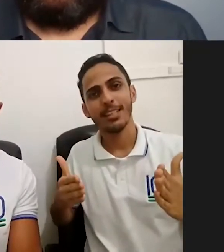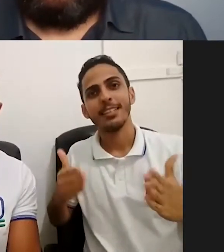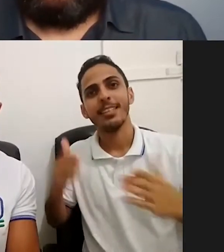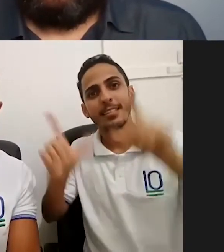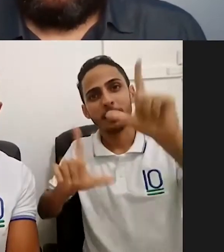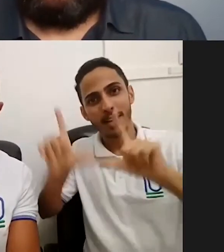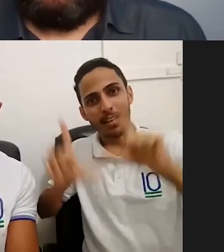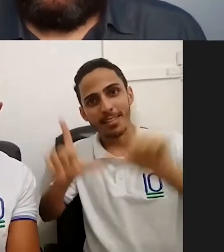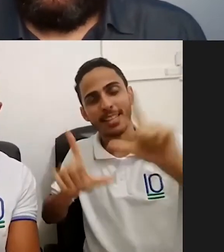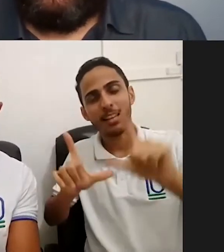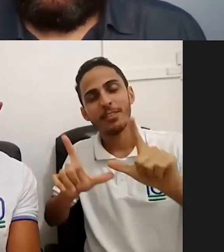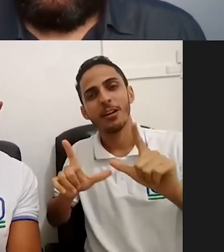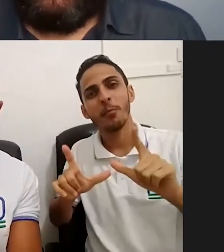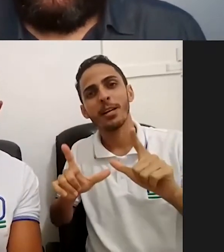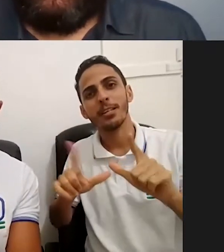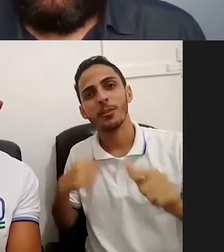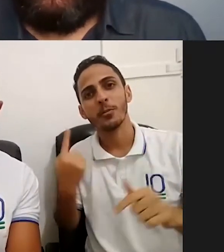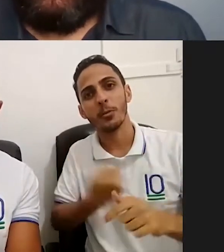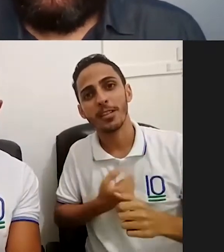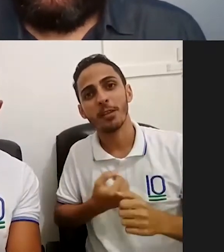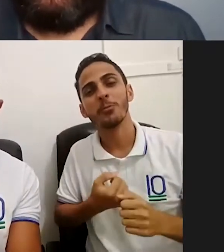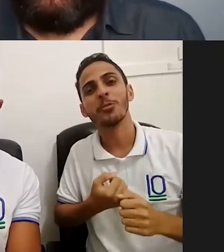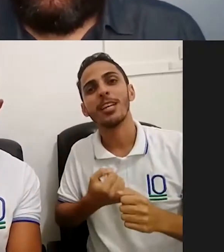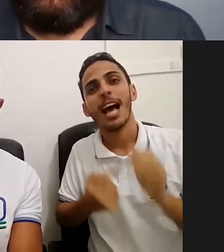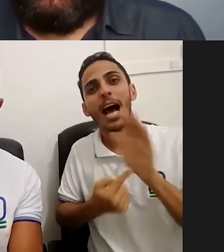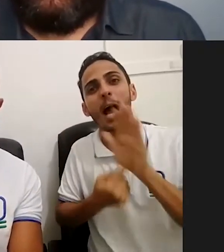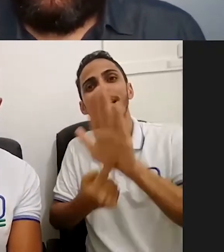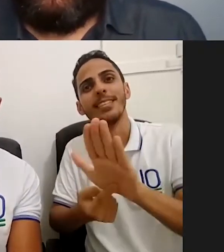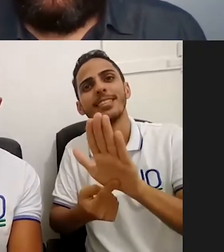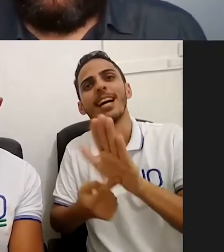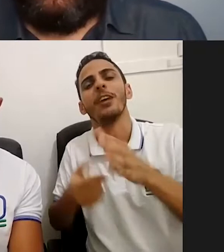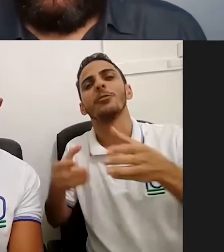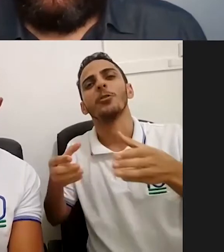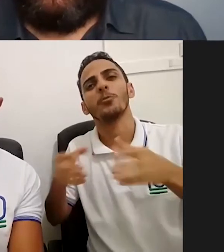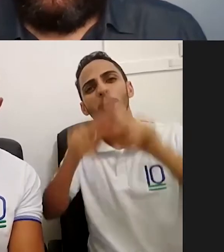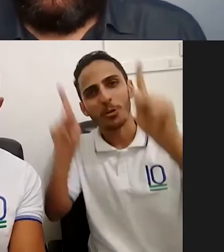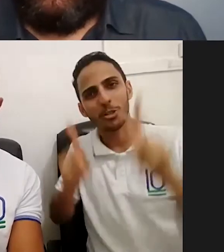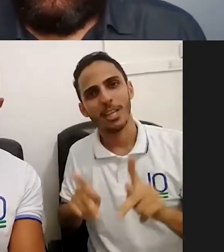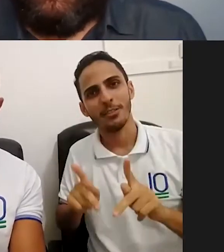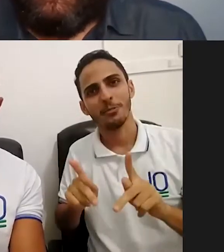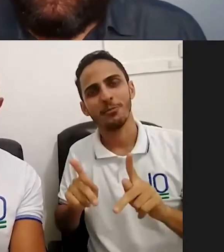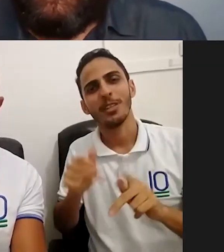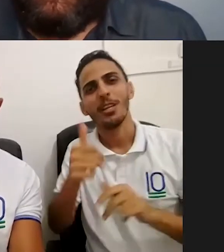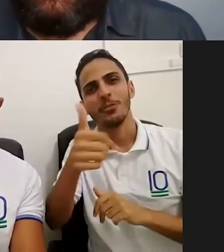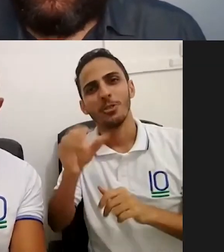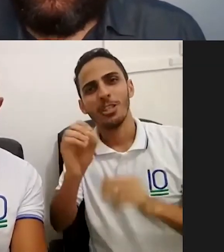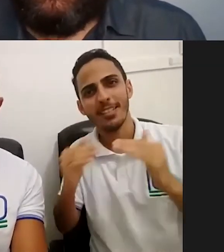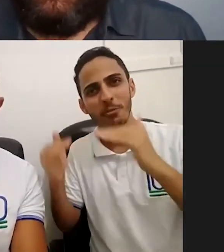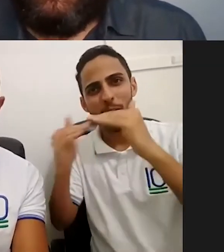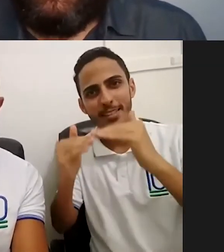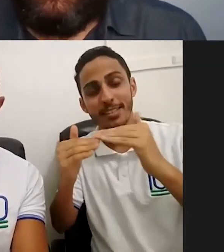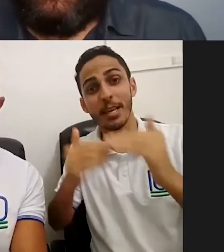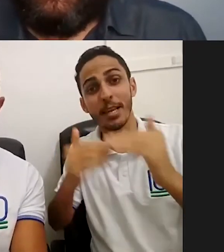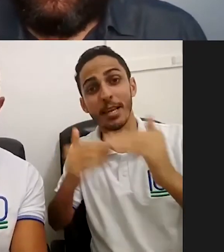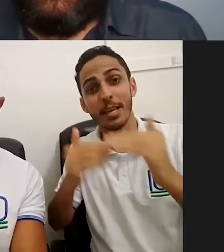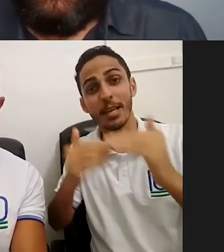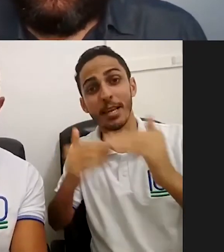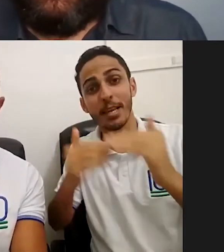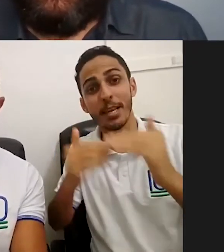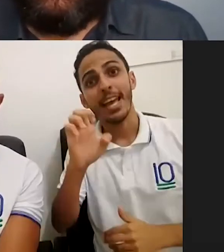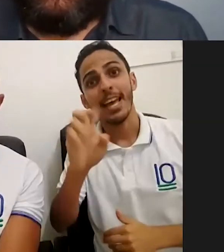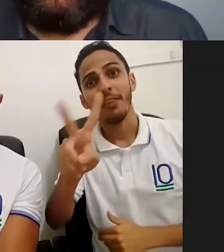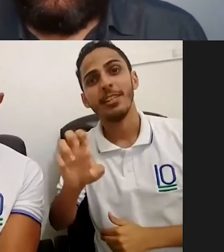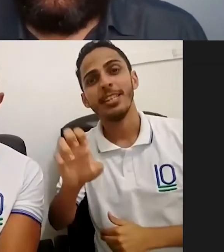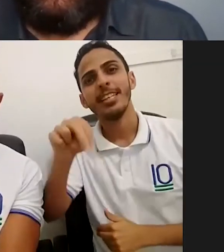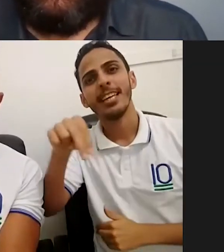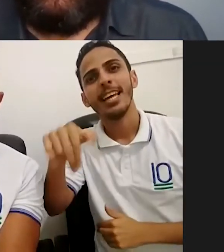abertura desse espaço na televisão para que nós possamos apresentar o nosso projeto de 10 iguais. Meu nome